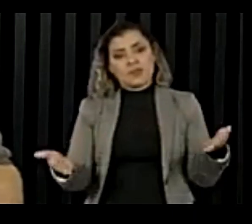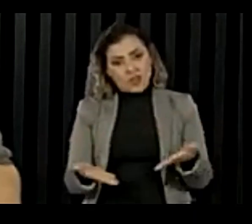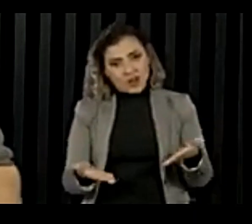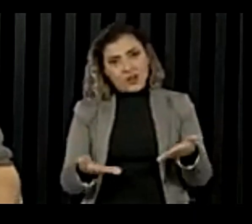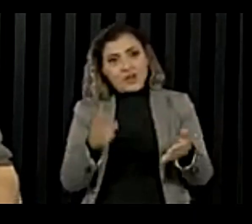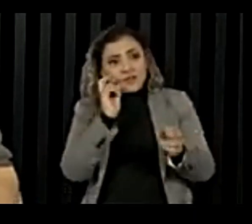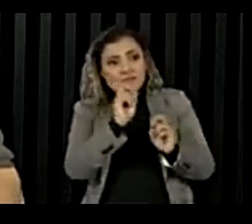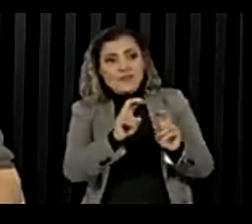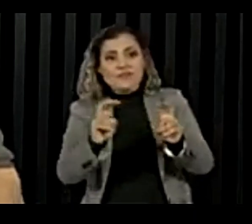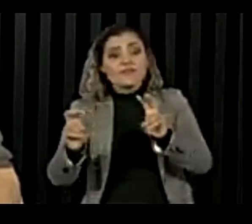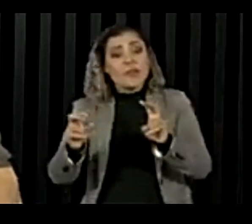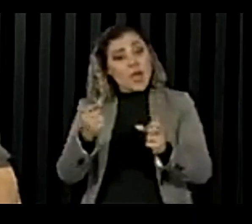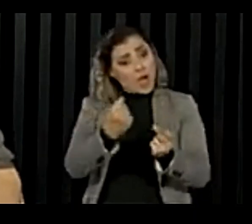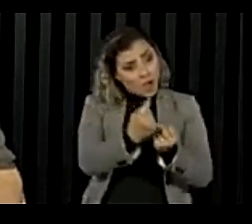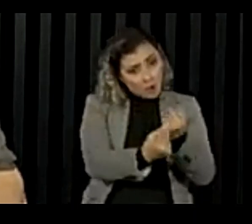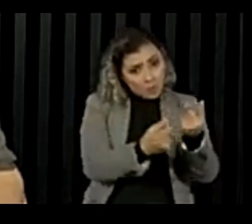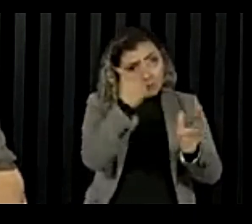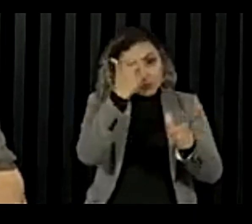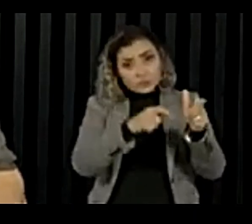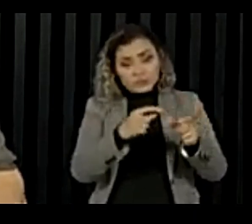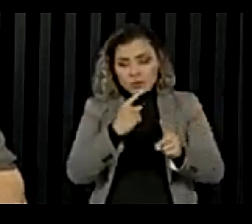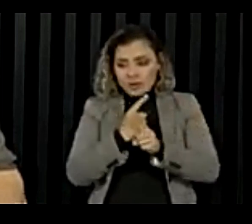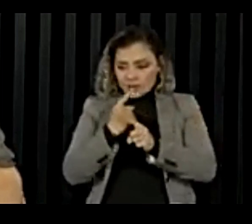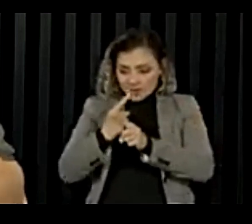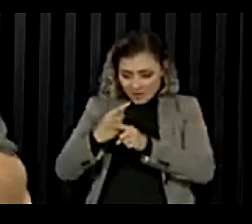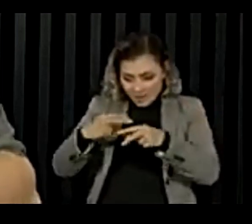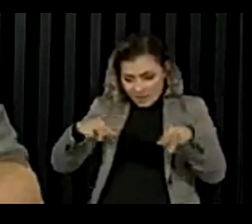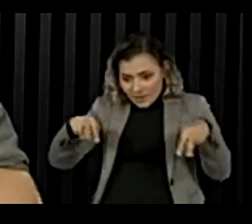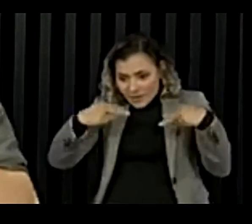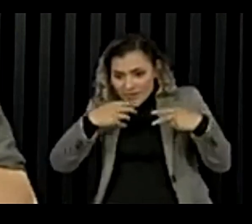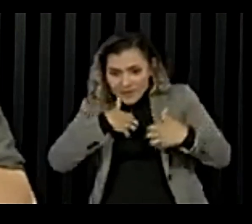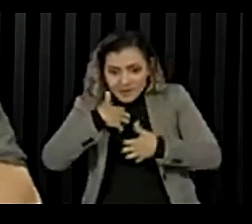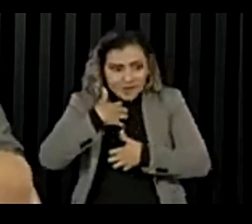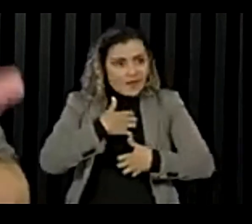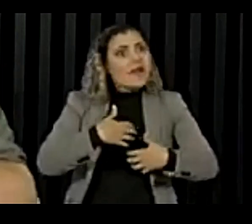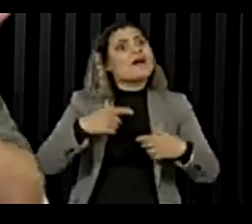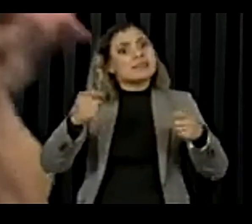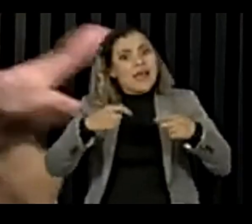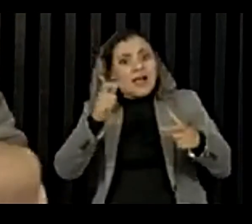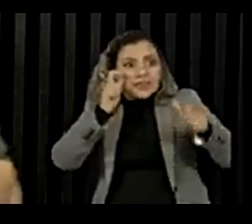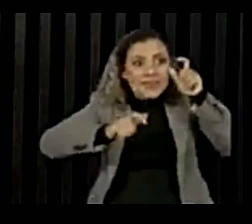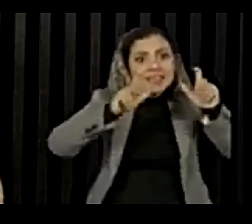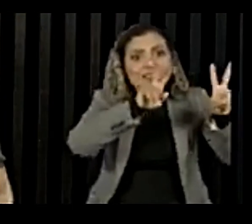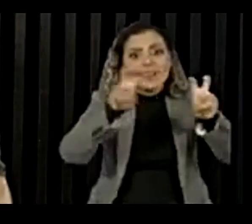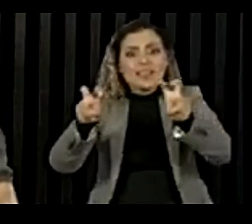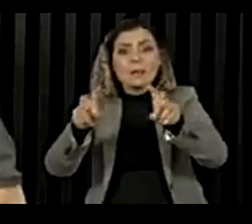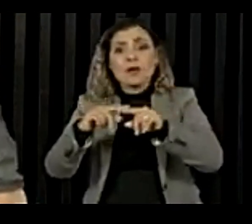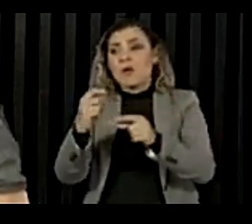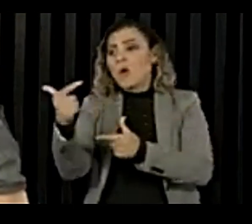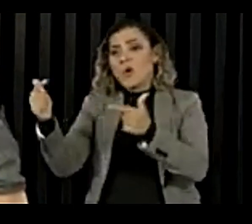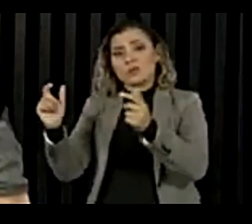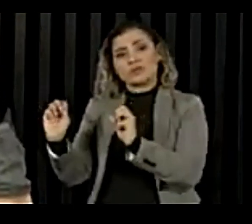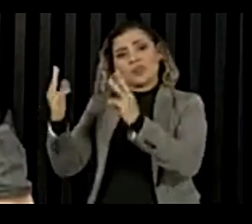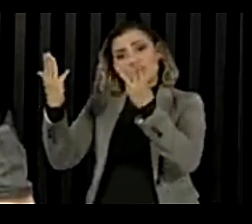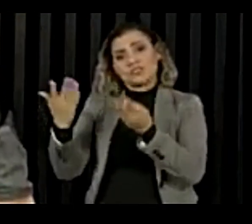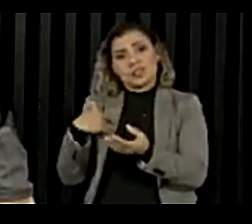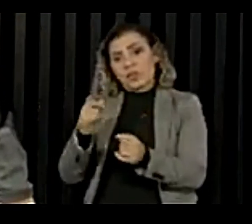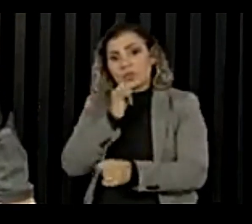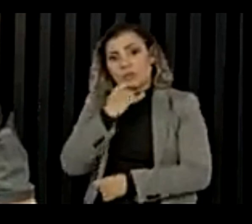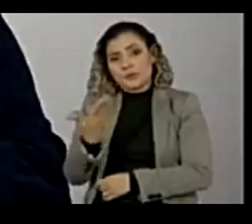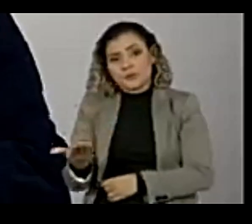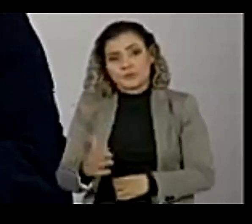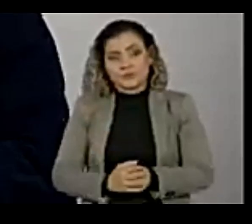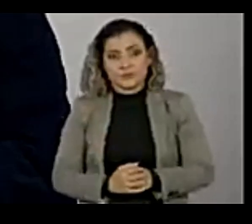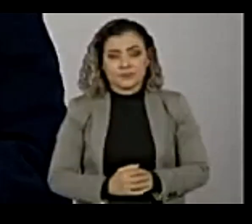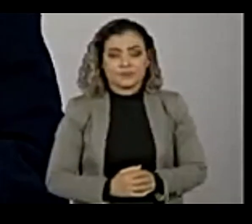estão falando. Alguns vão se descobrir e vão começar a falar coisas eloquentes e interessantes. Outros vão dar festa. Felipe, eu queria fazer uma